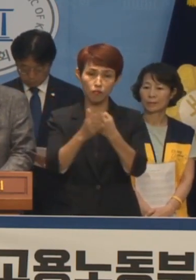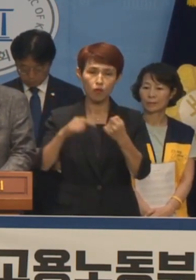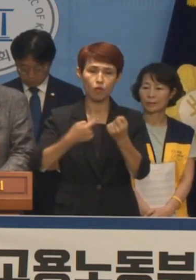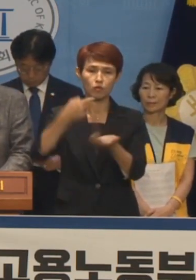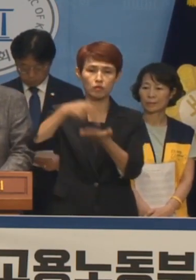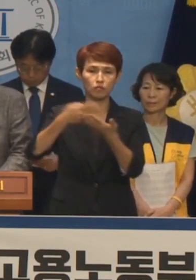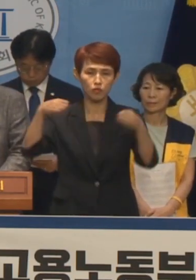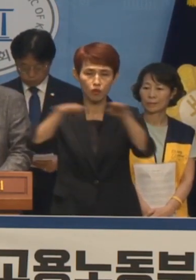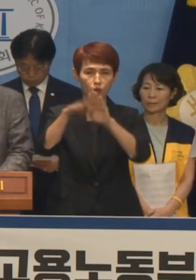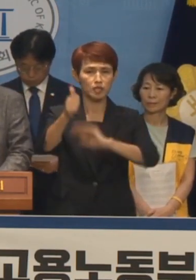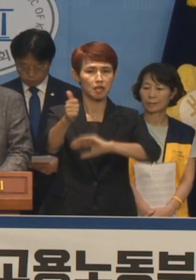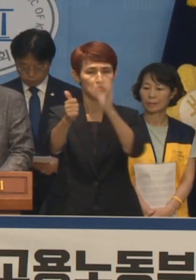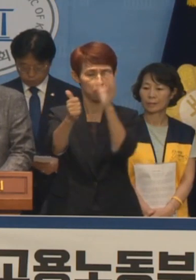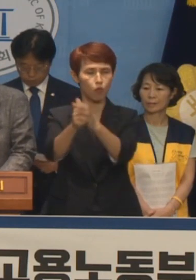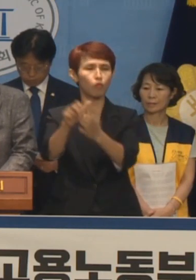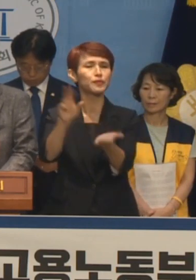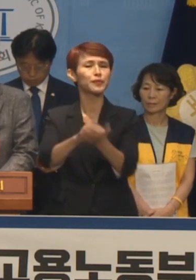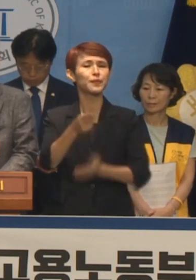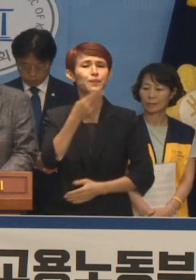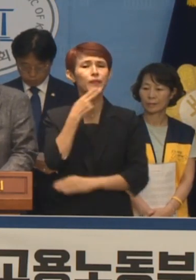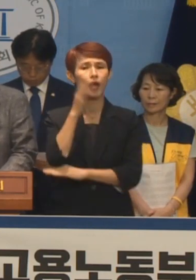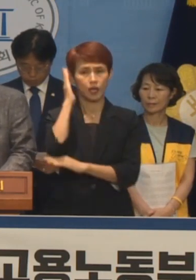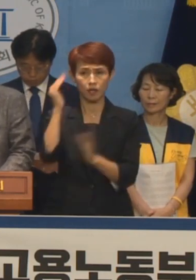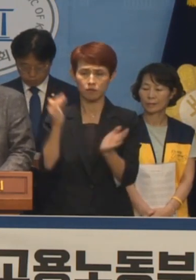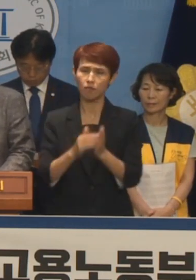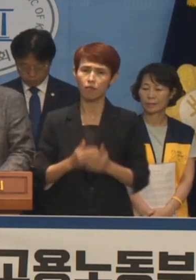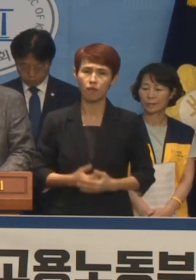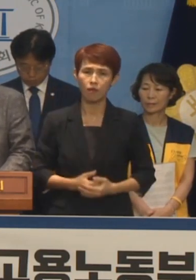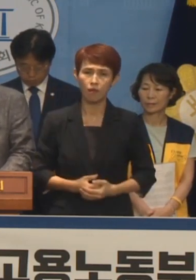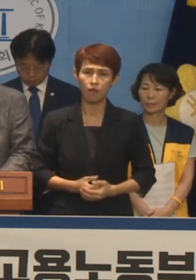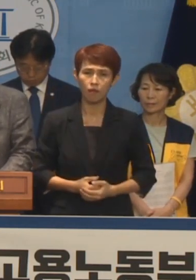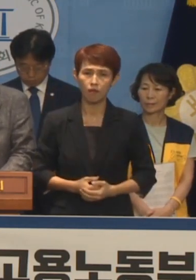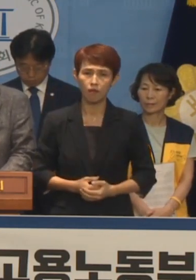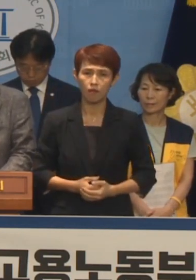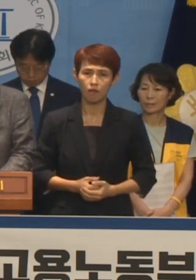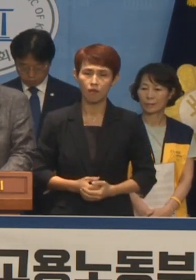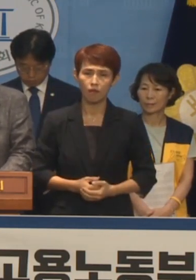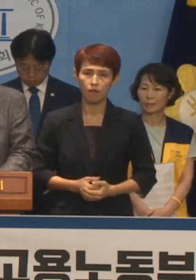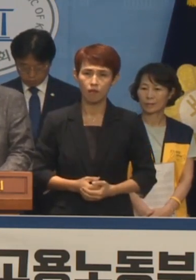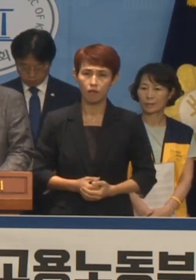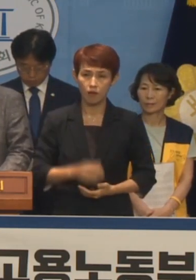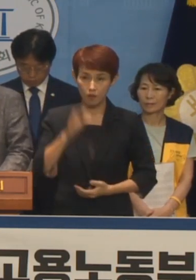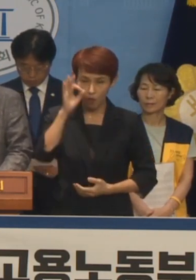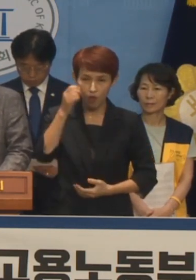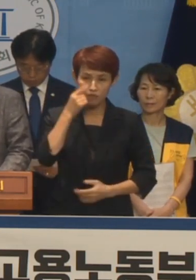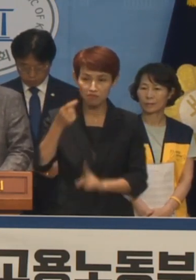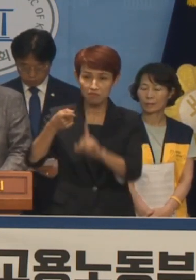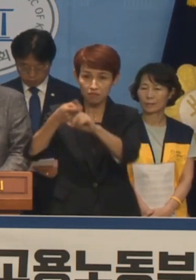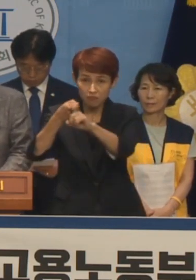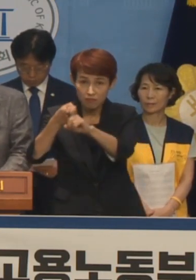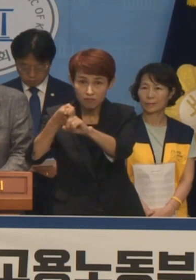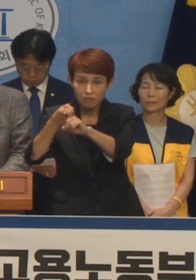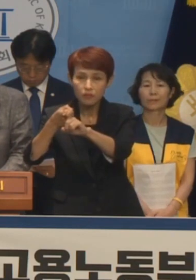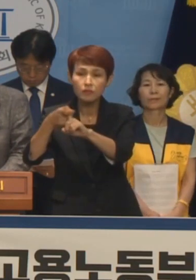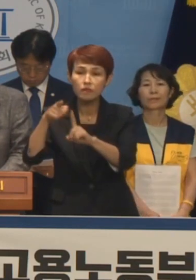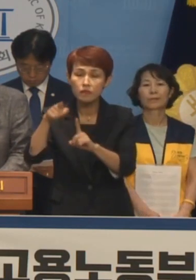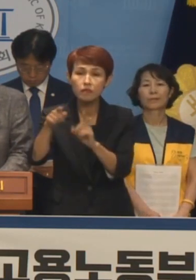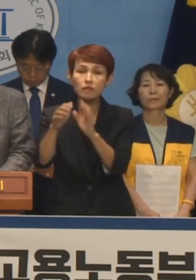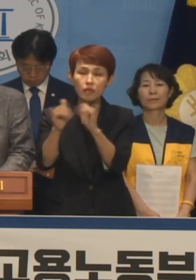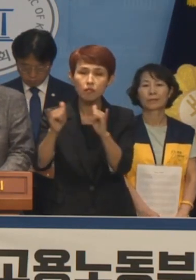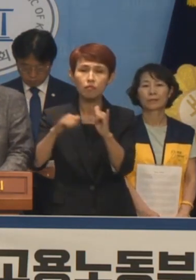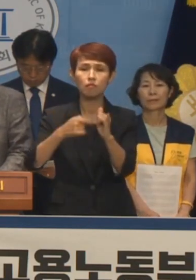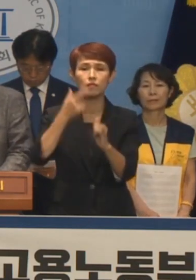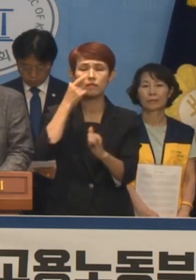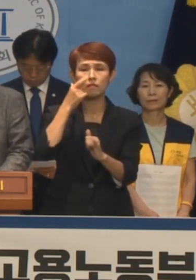전혀 문제가 없다는 발언을 했습니다. 이 발언을 뒤집어 보면 뉴라이트는 독립기념관 관장이 되어서는 안 된다는